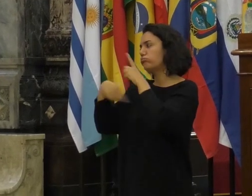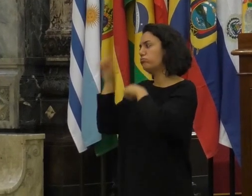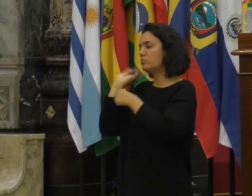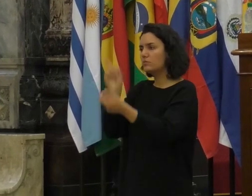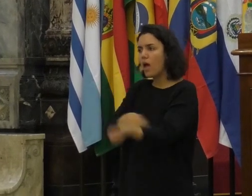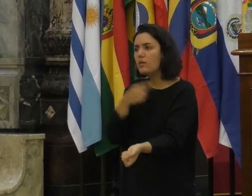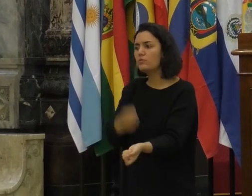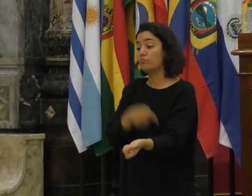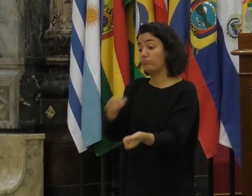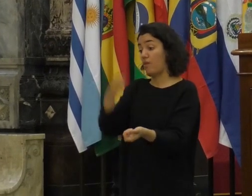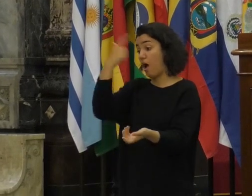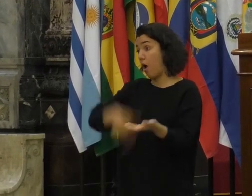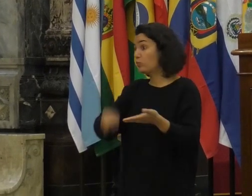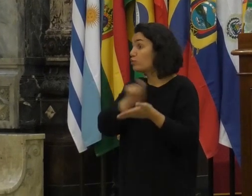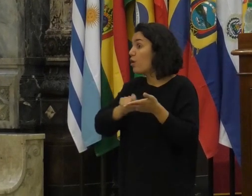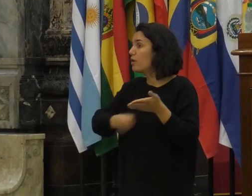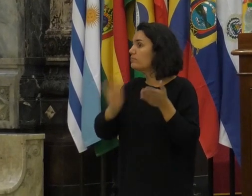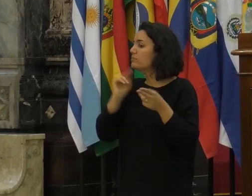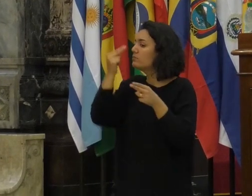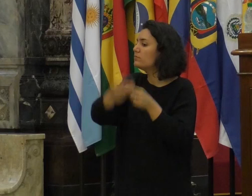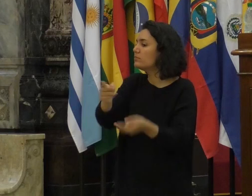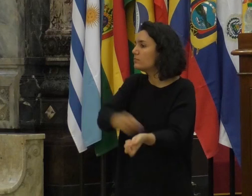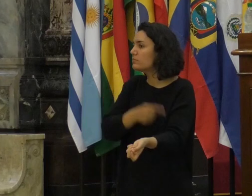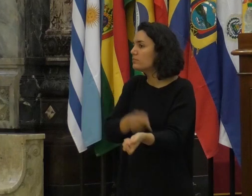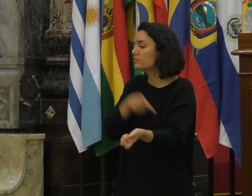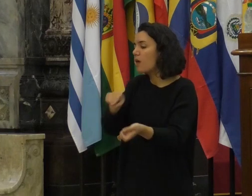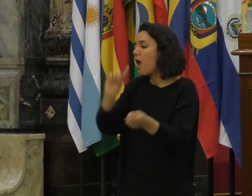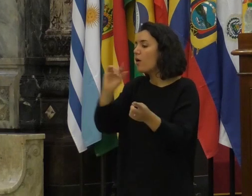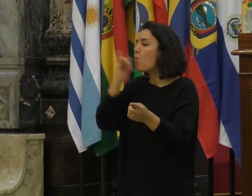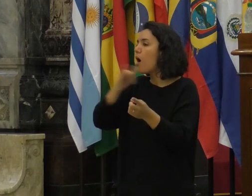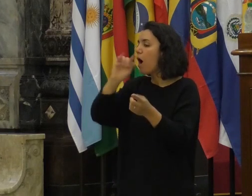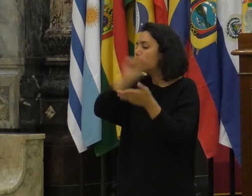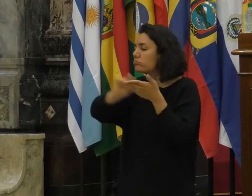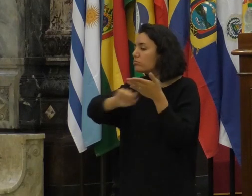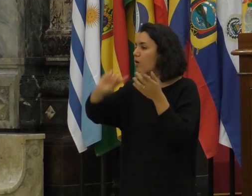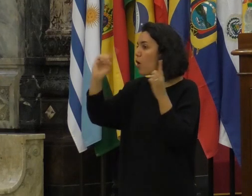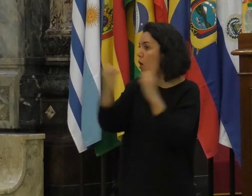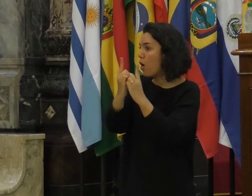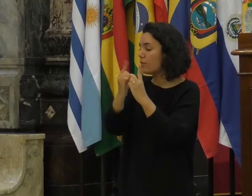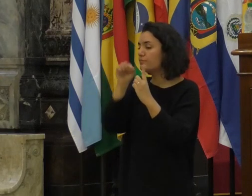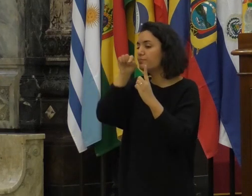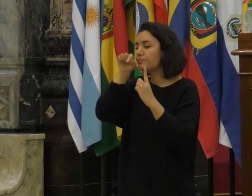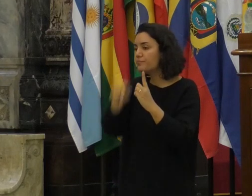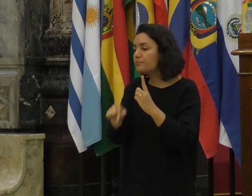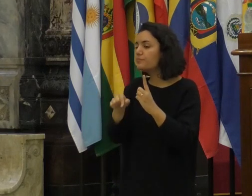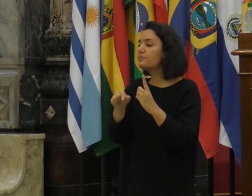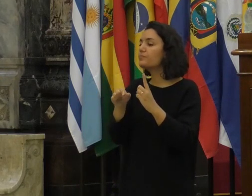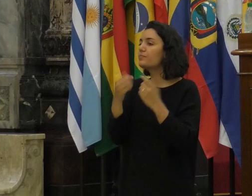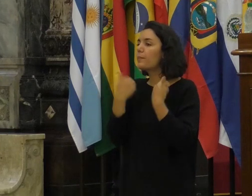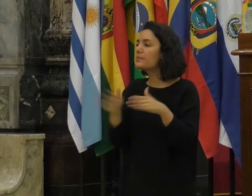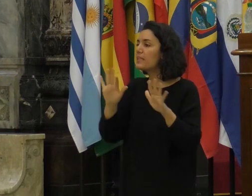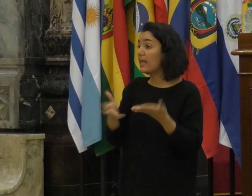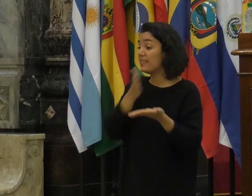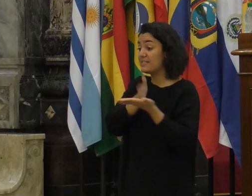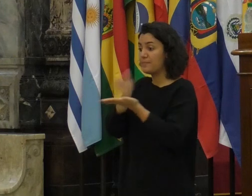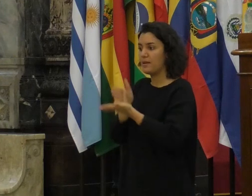autores, y que expresado aquí de una manera muy resumida, parte del trabajo desde